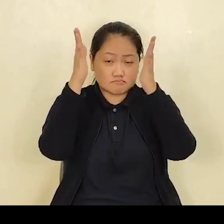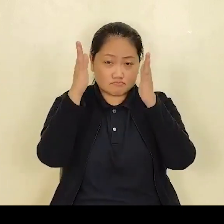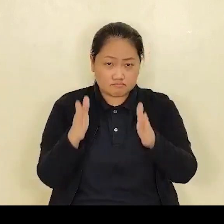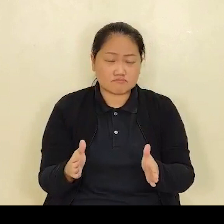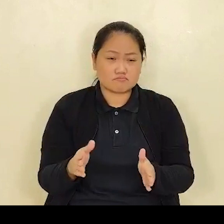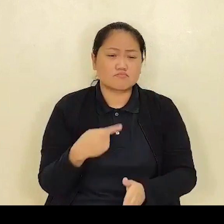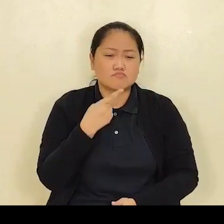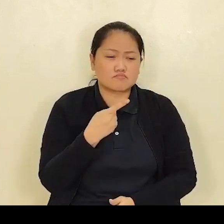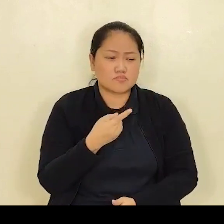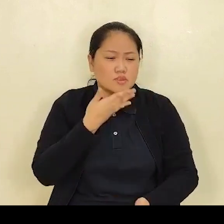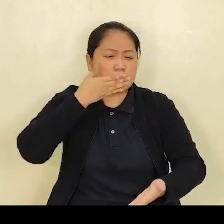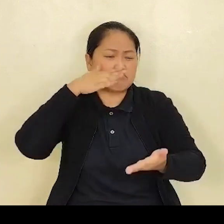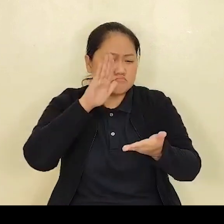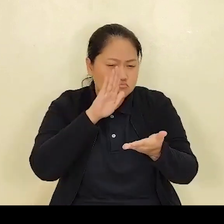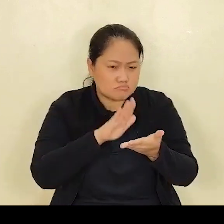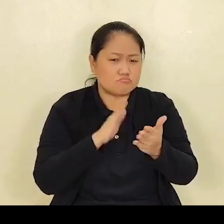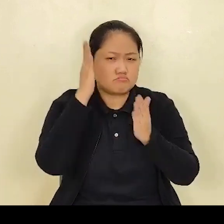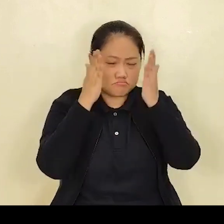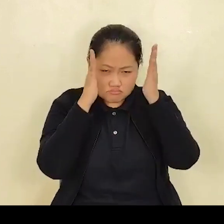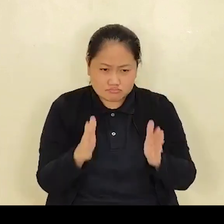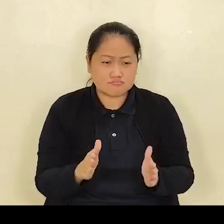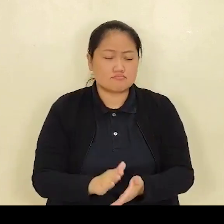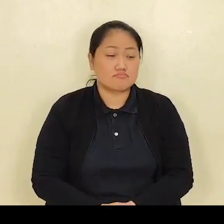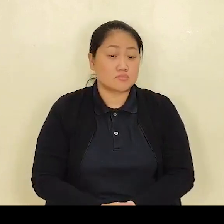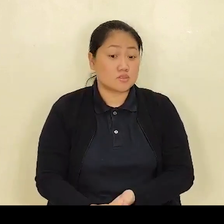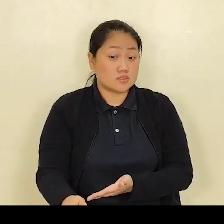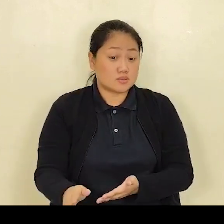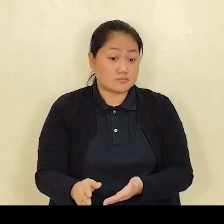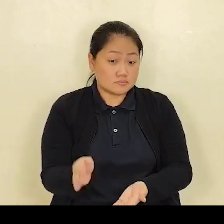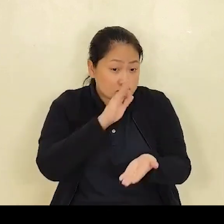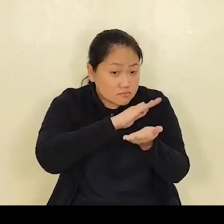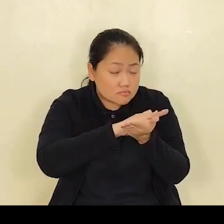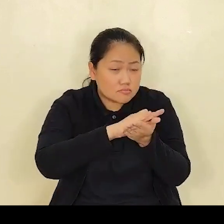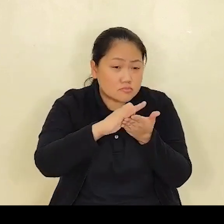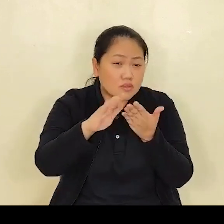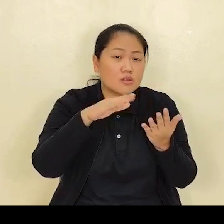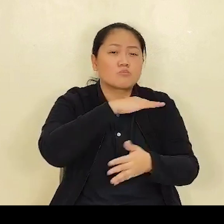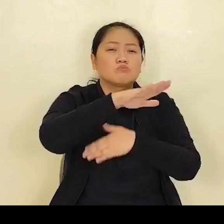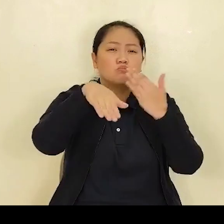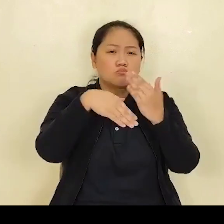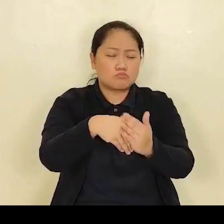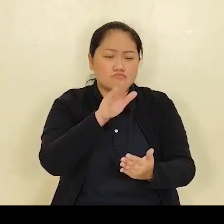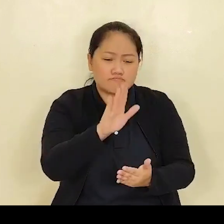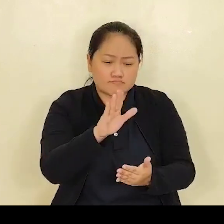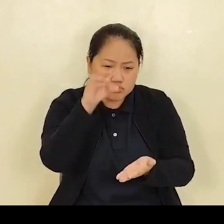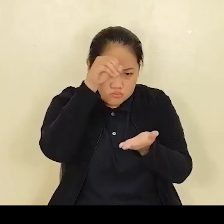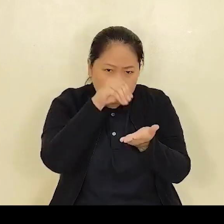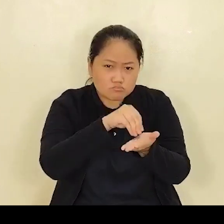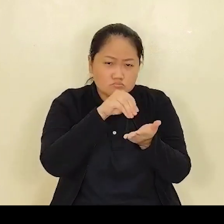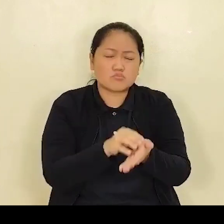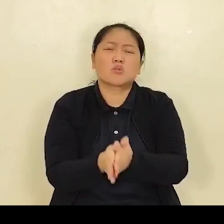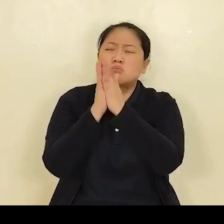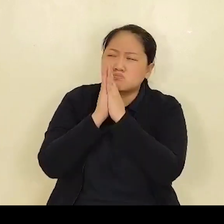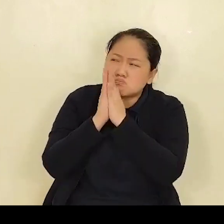at sinabi, "Masamang utusan, pinatawad ko ang lahat ng iyong utang nang makiusap ka